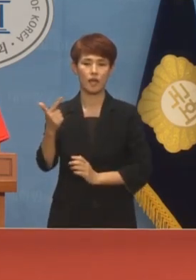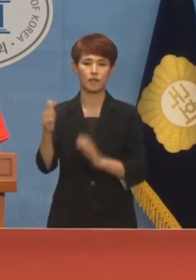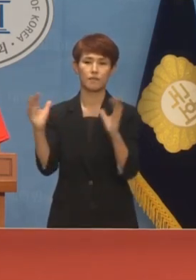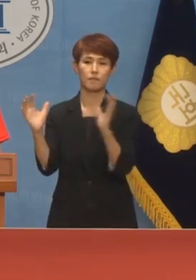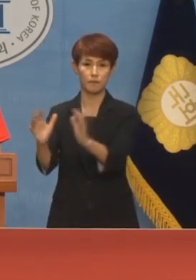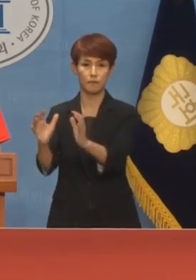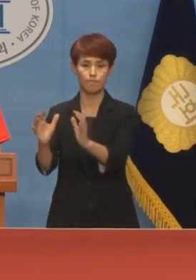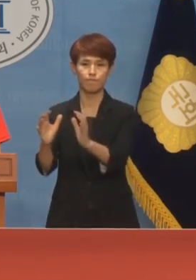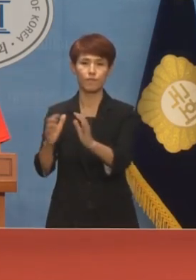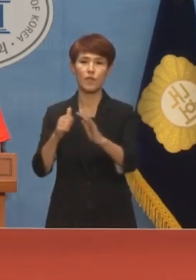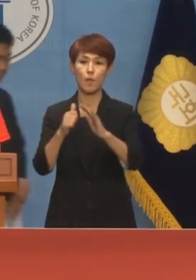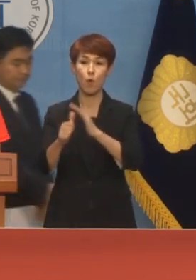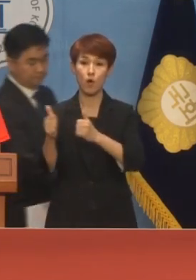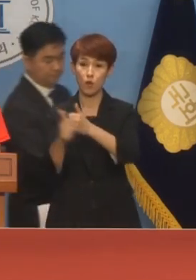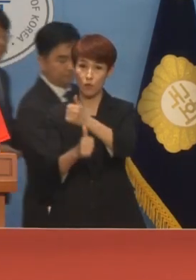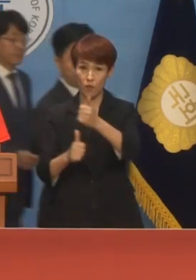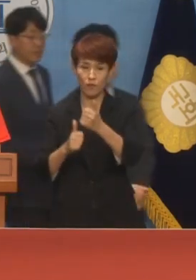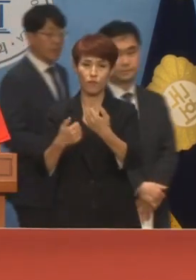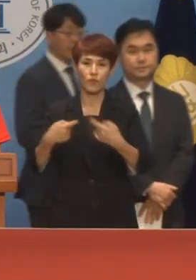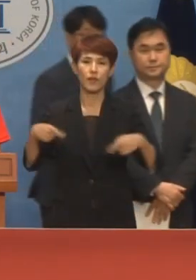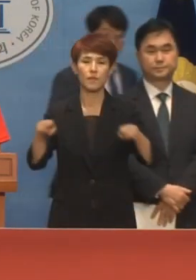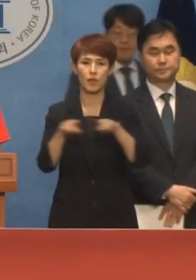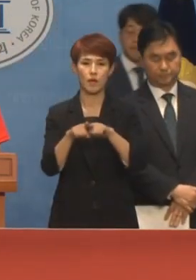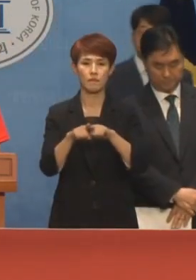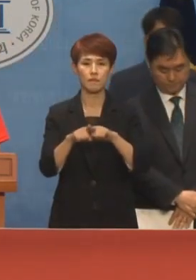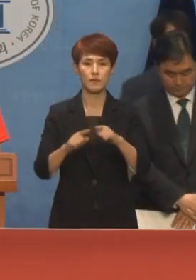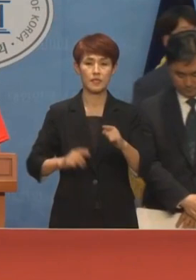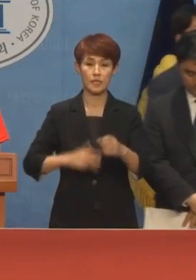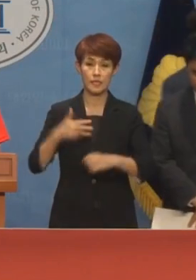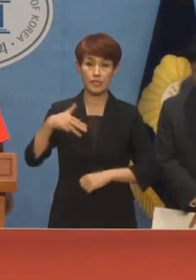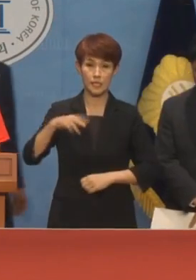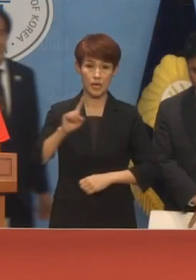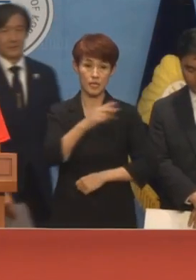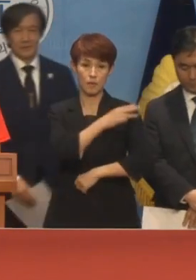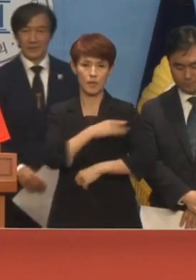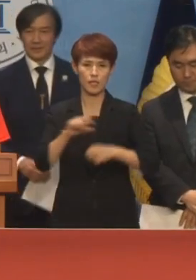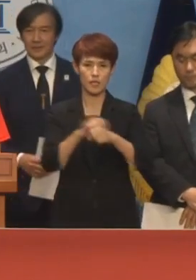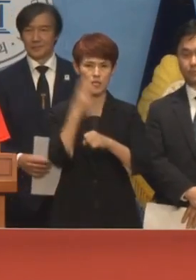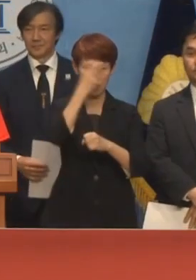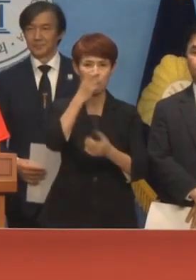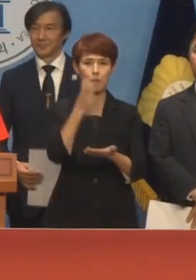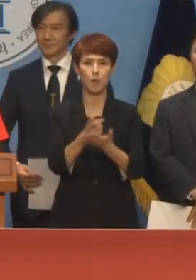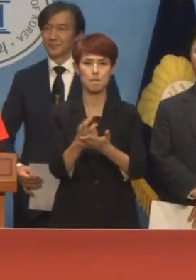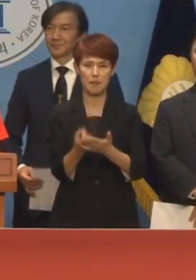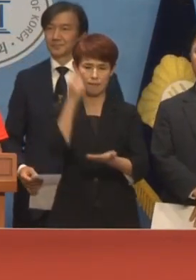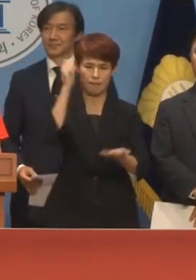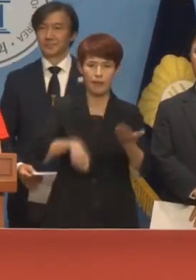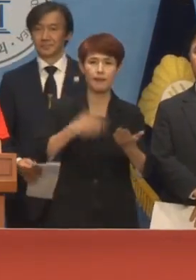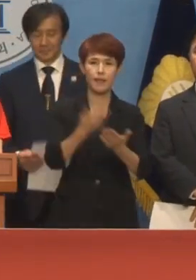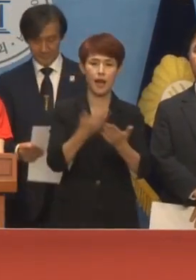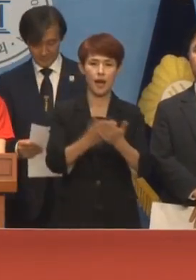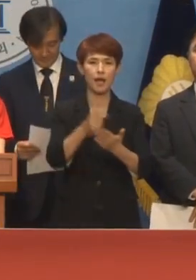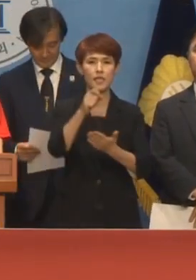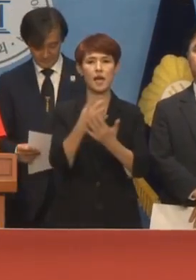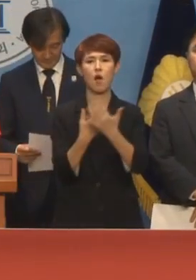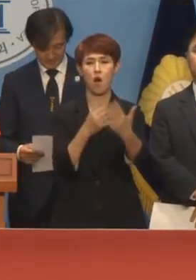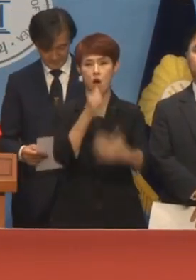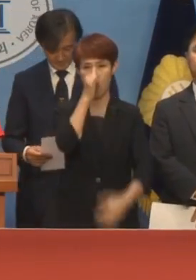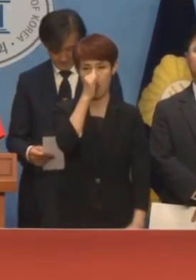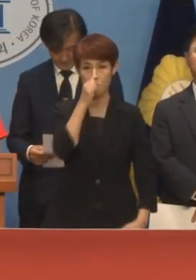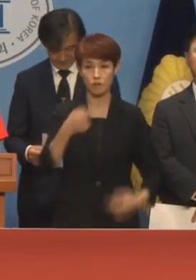대표님, 의원님들께서 공동으로 최상병 특검법 신속 처리를 촉구하는 기자회견이 예정되어 있습니다.